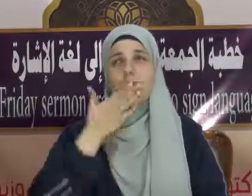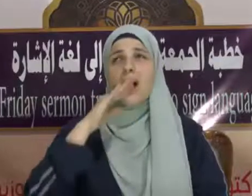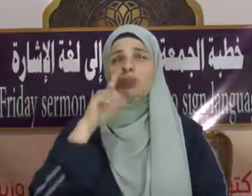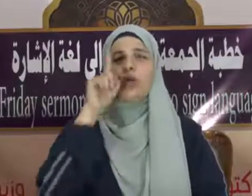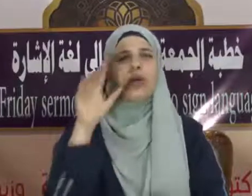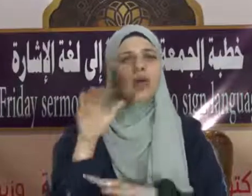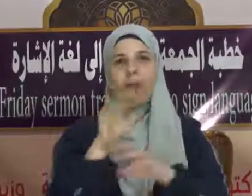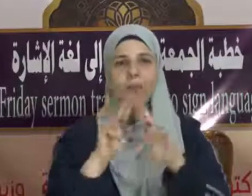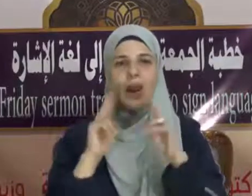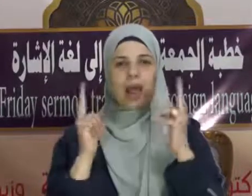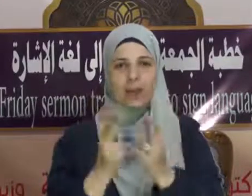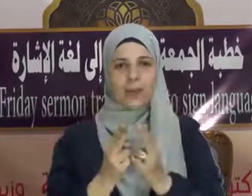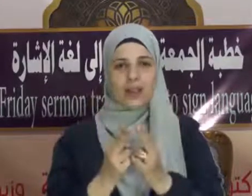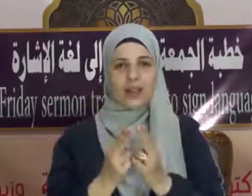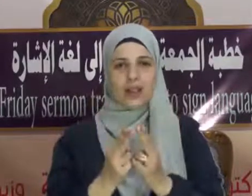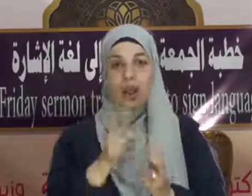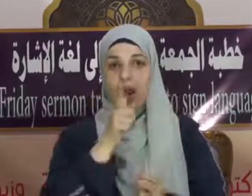الحمد لله رب العالمين